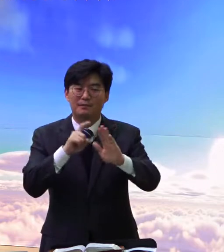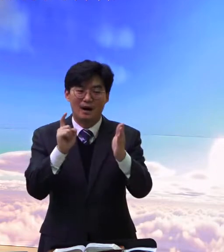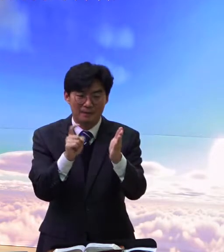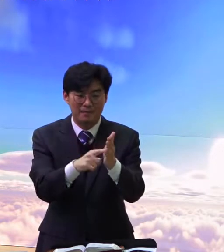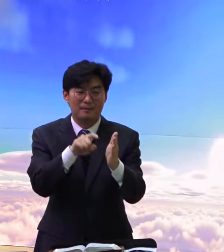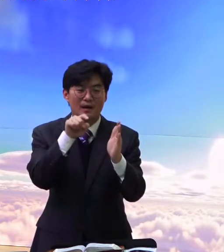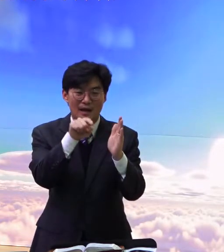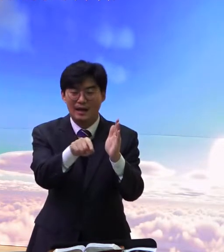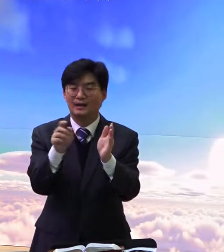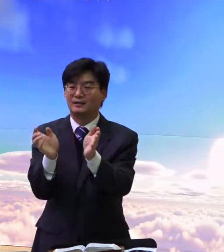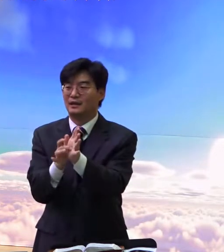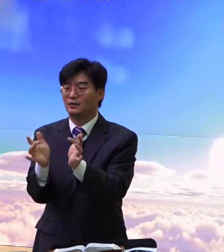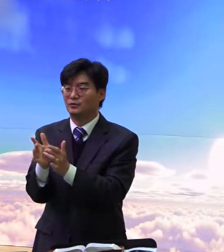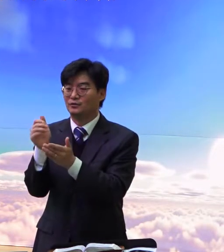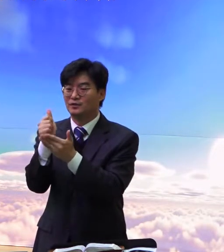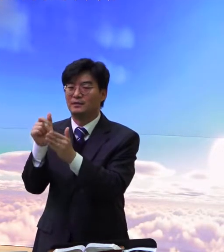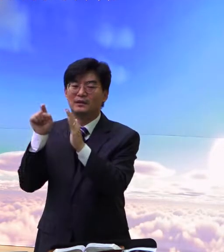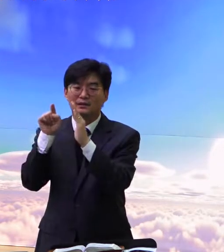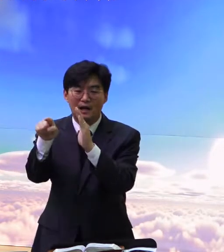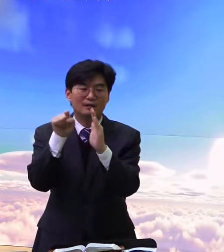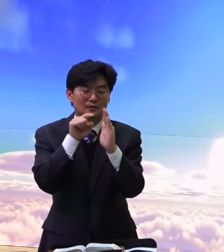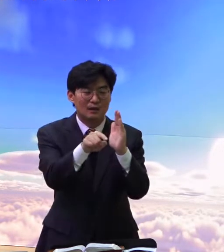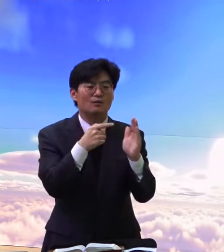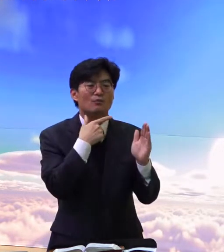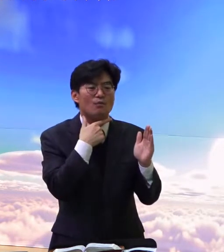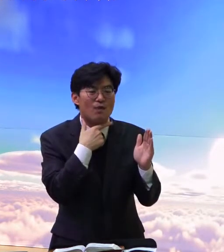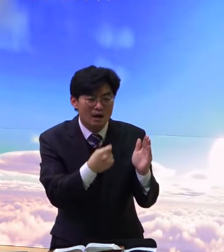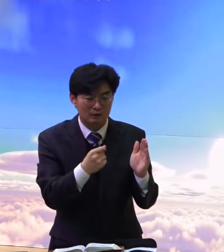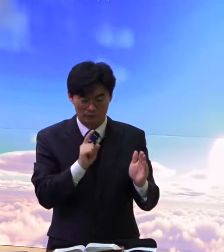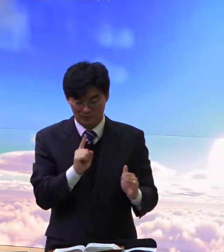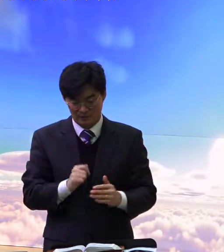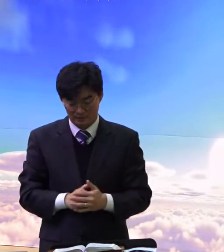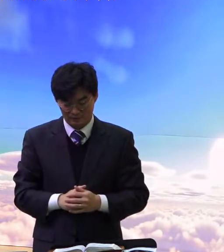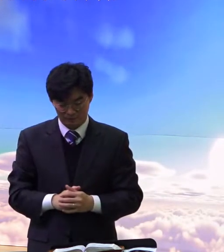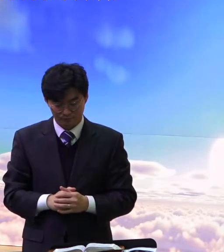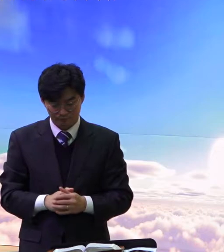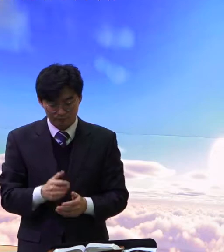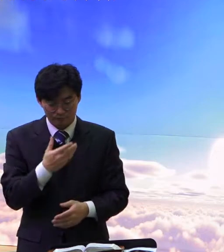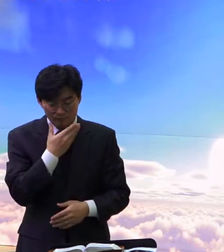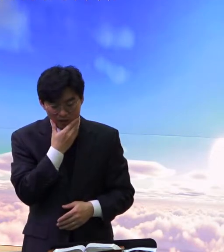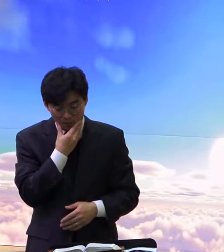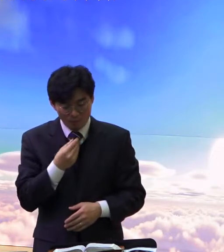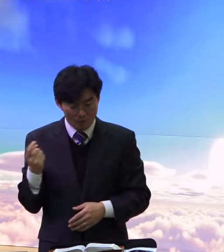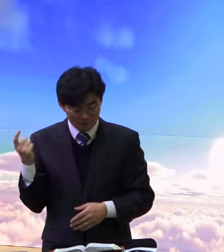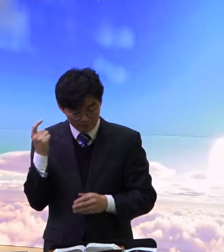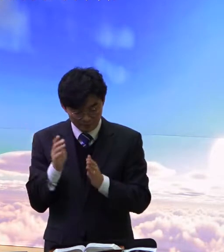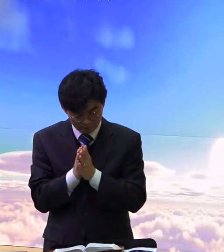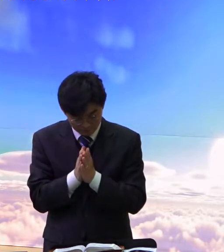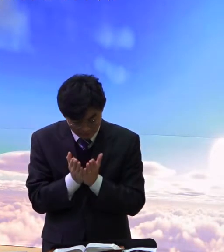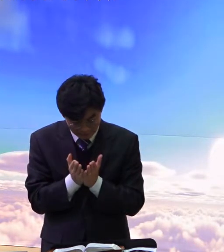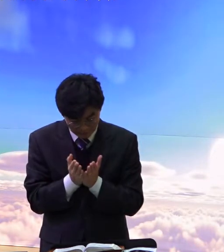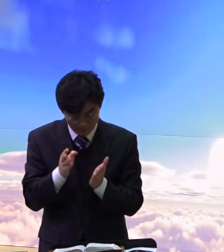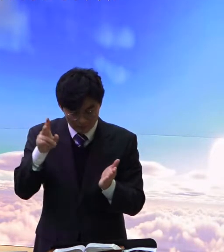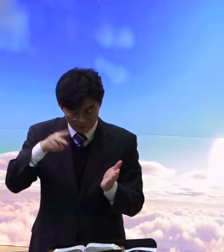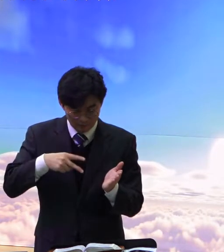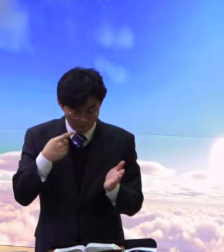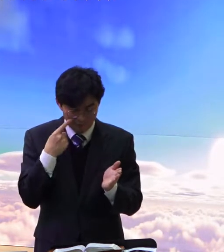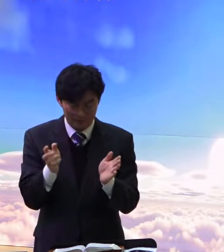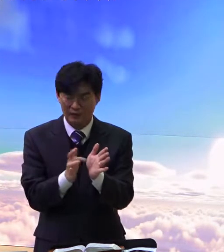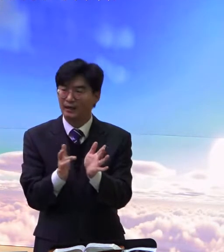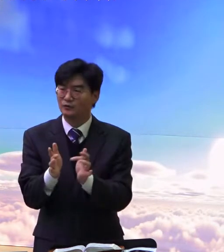여러분, 지난 주일에 복음서를 같이 읽어보면 좋겠다고 말씀을 드렸는데요. 복음서가 예수님의 탄생에 대해서 다 기록하고 있습니다.